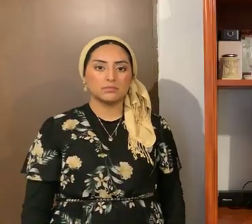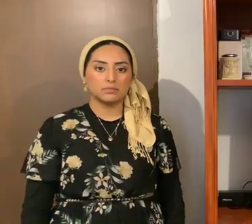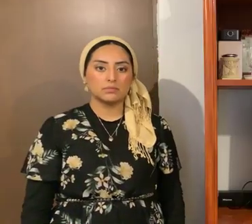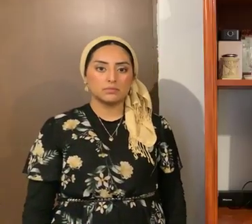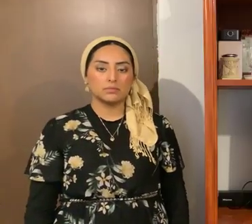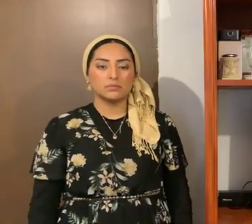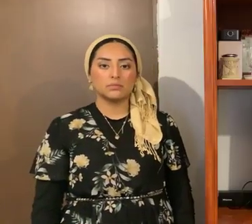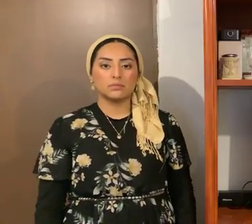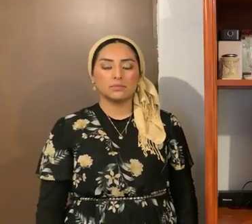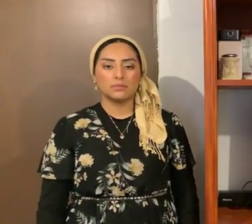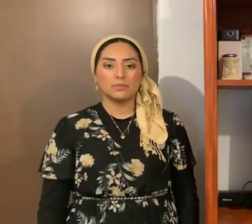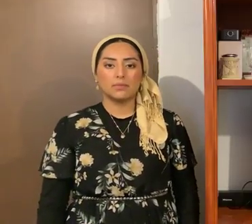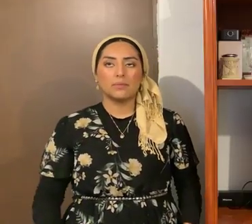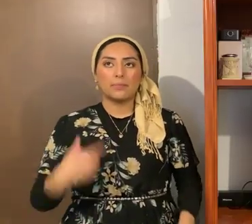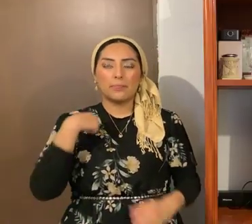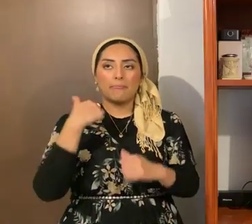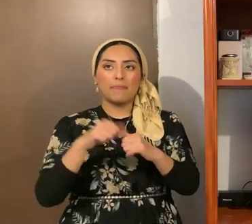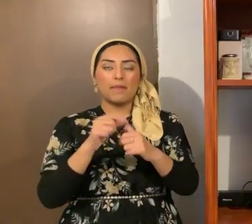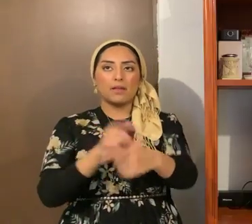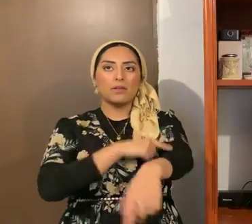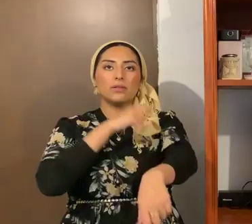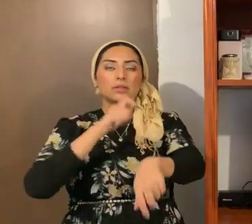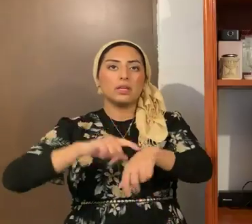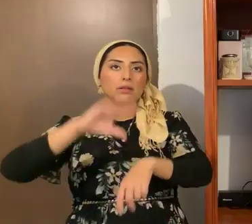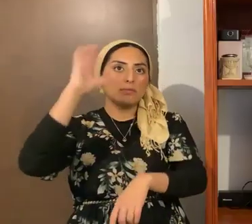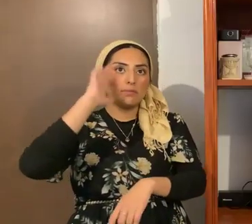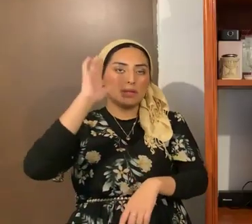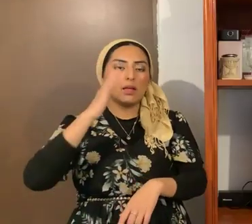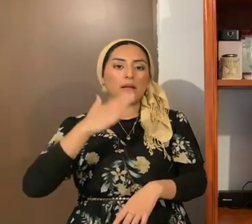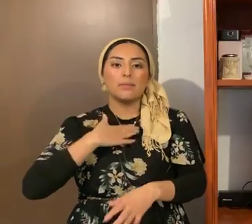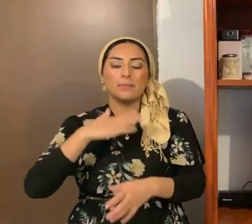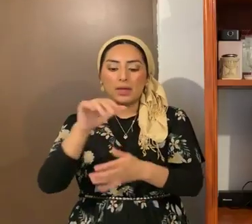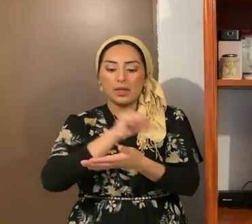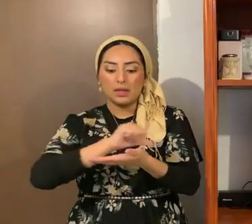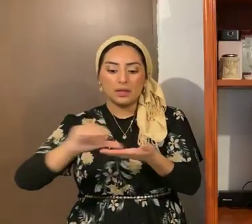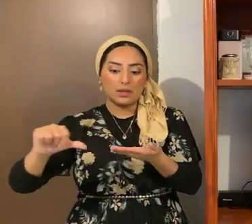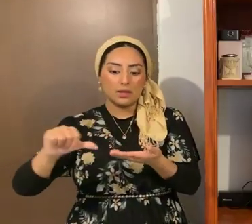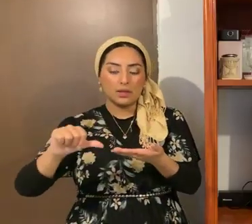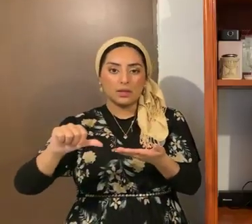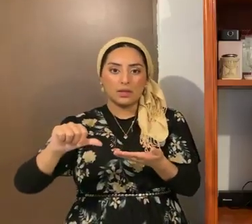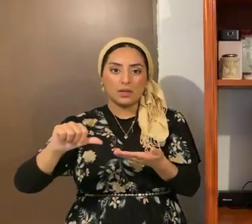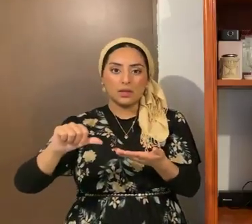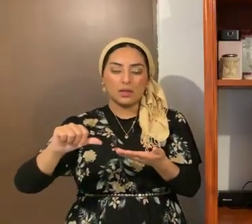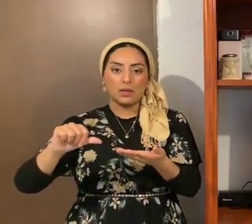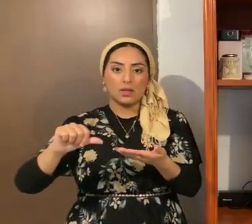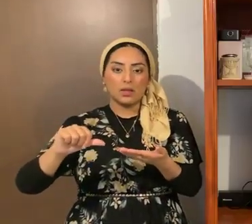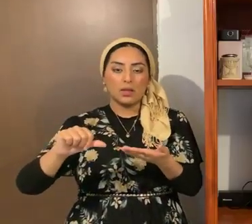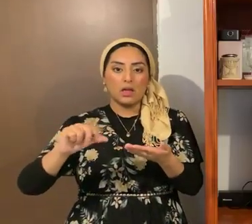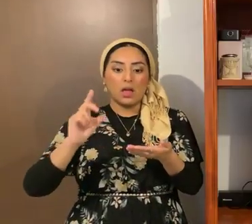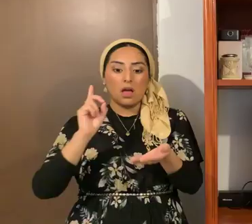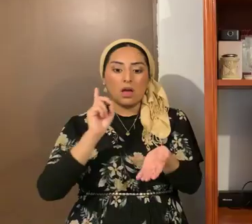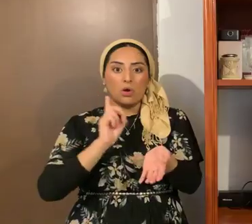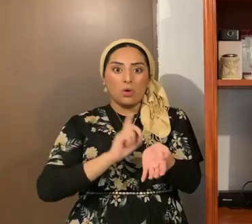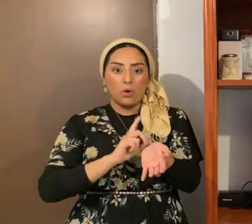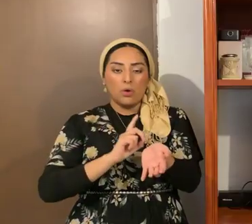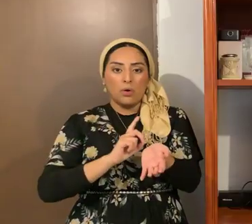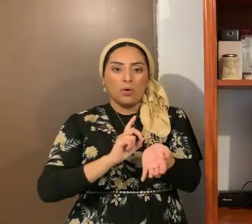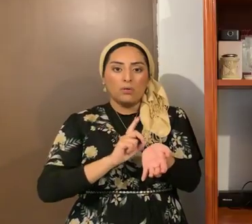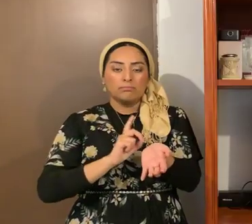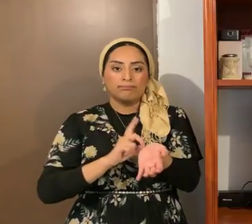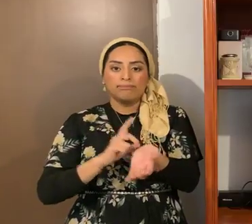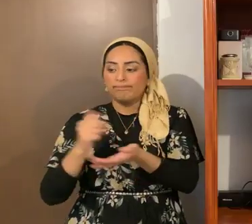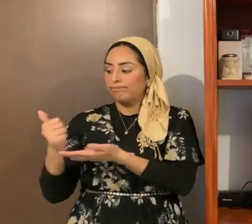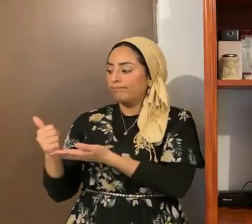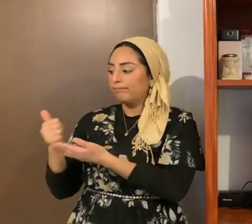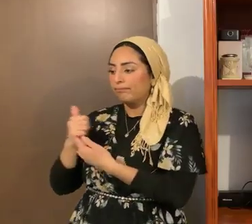¿Sí? Hace mucho tiempo yo estaba operando y un médico ayudándome.